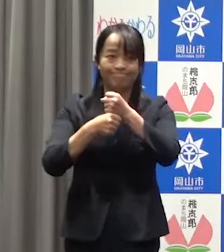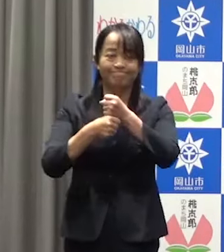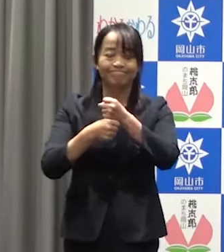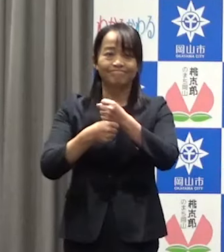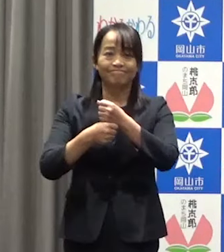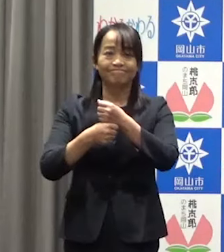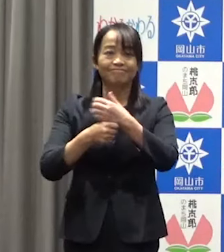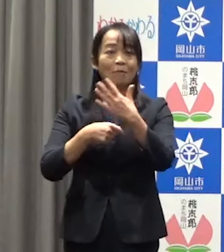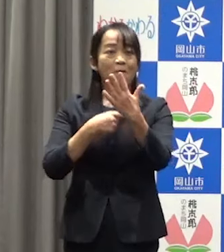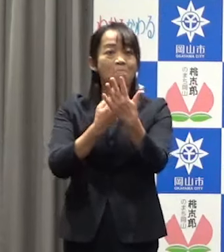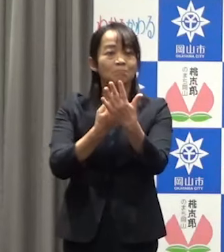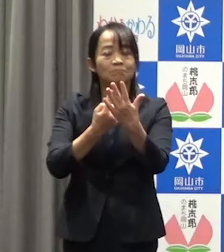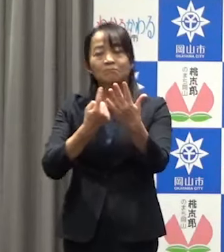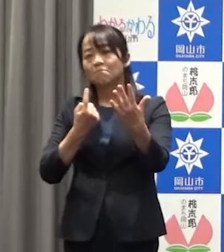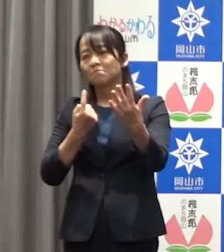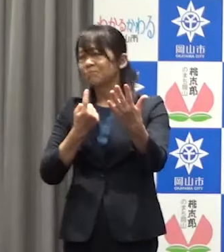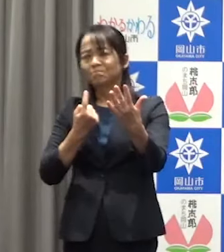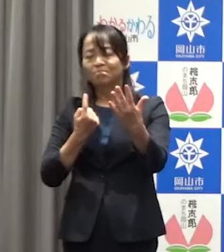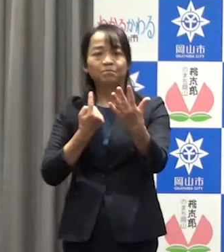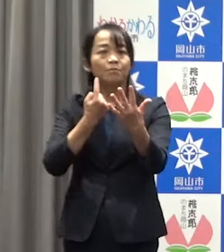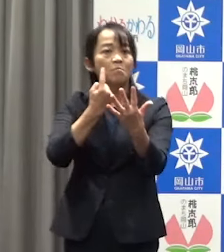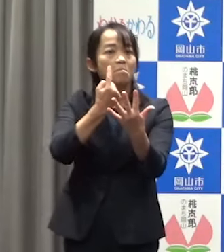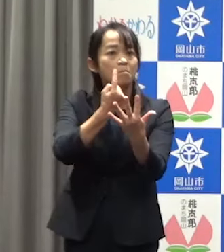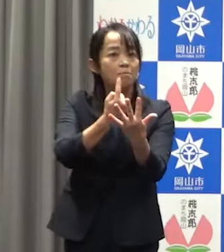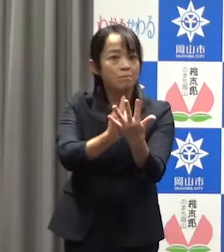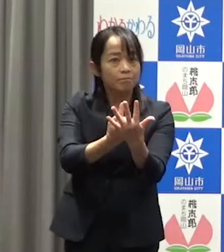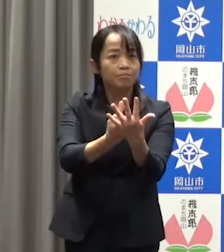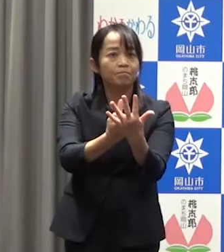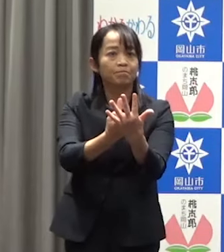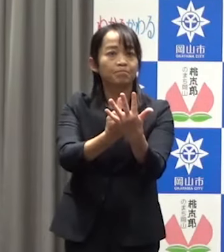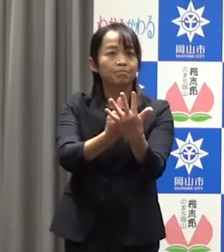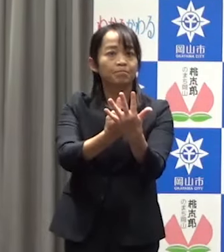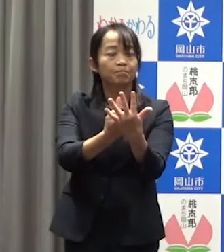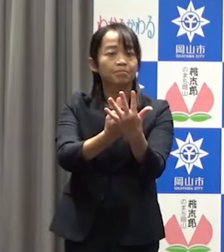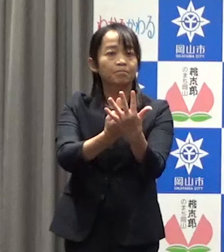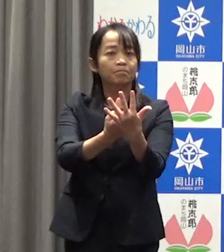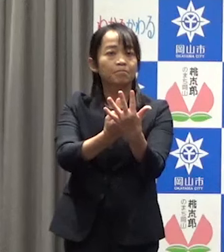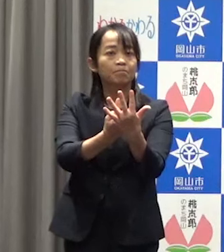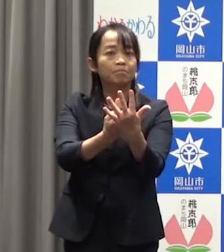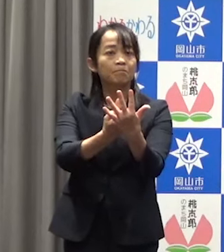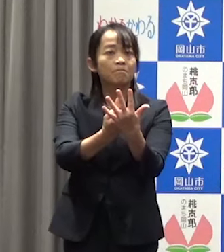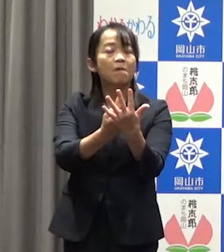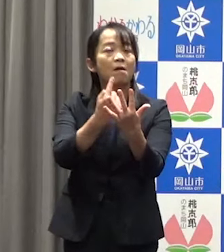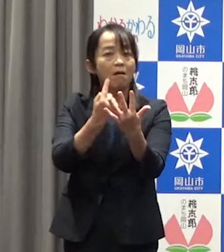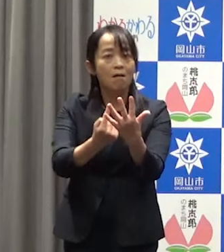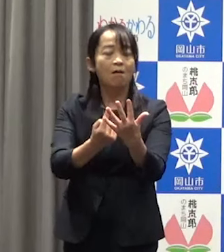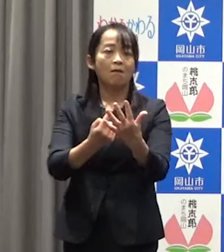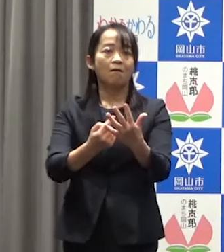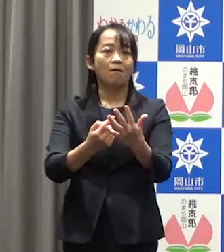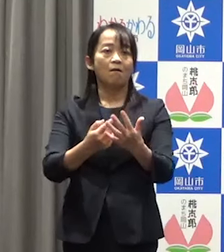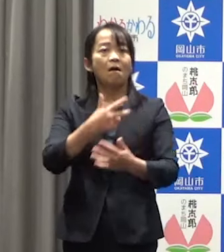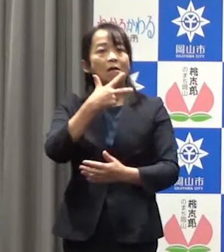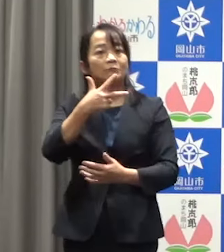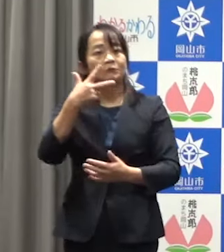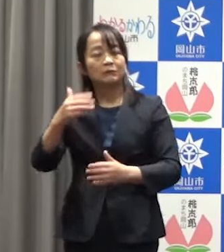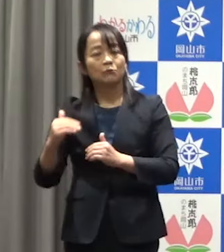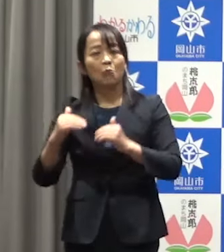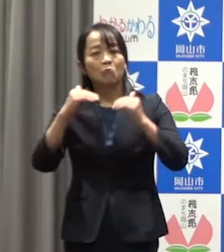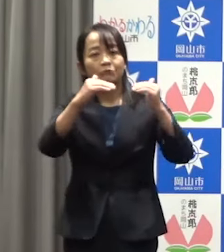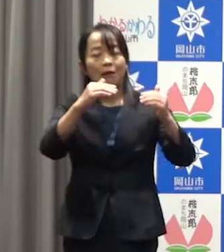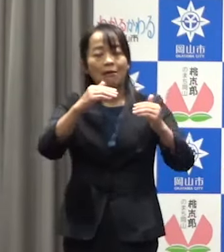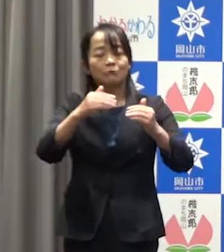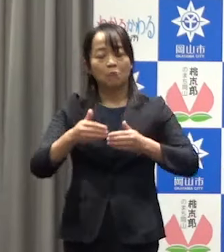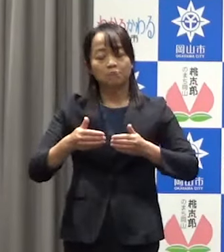人取り残さずに都市の成長を図っていくというもので、 SDGs